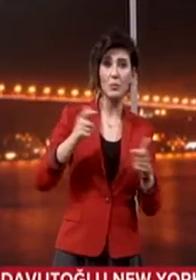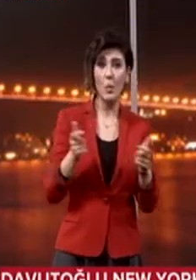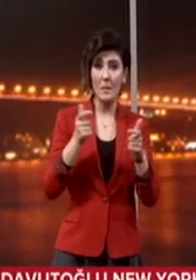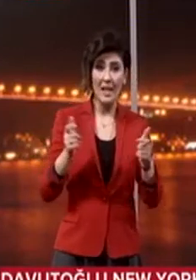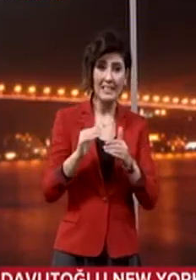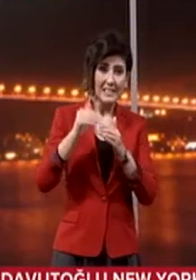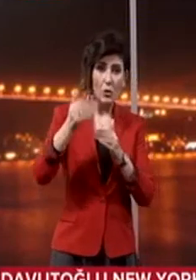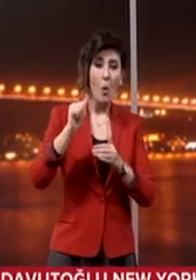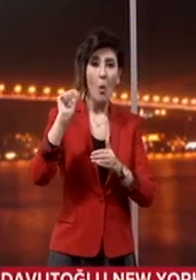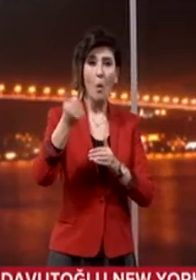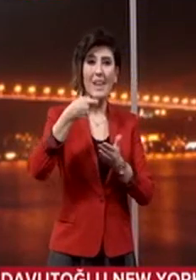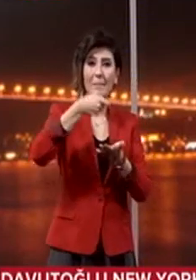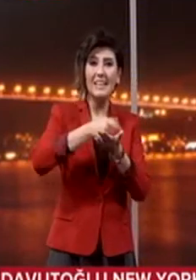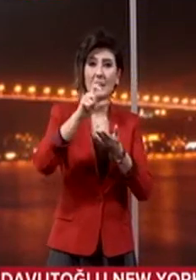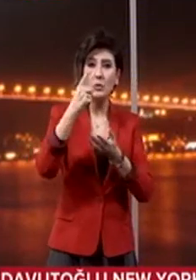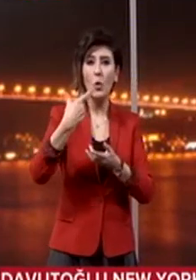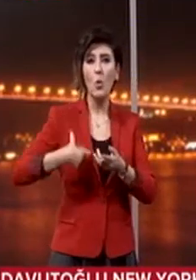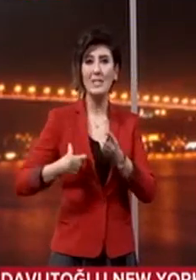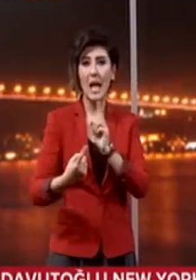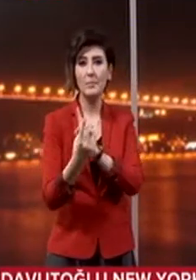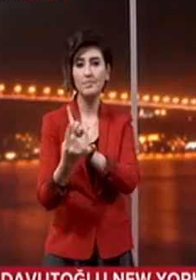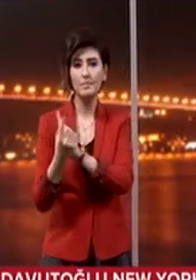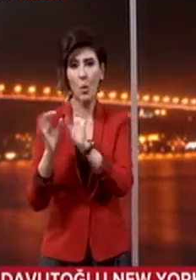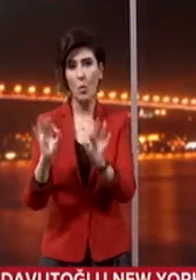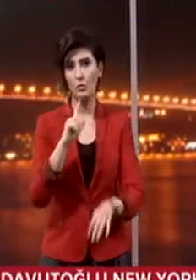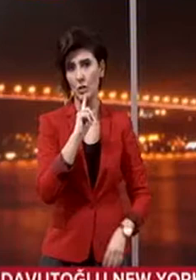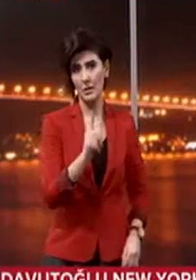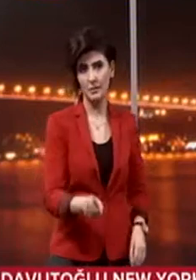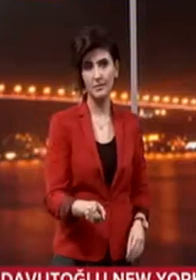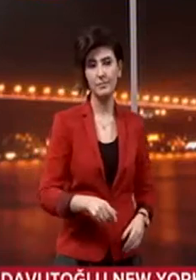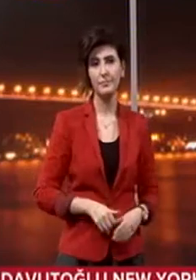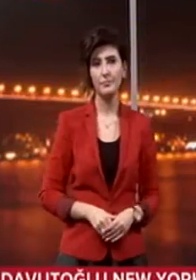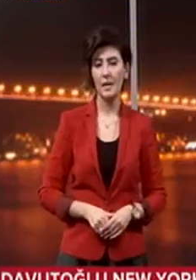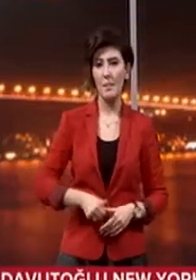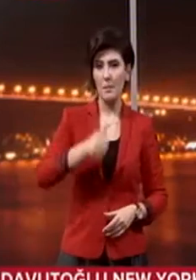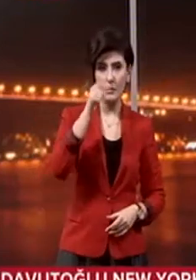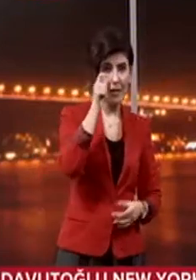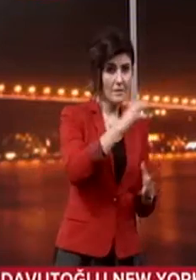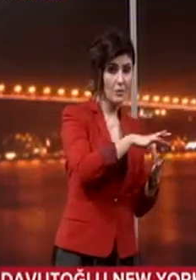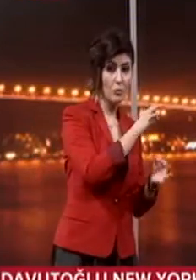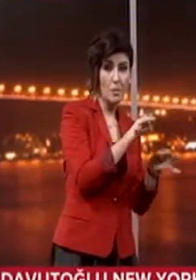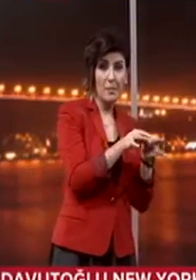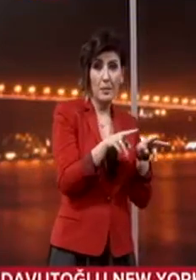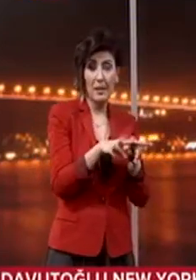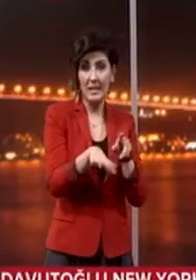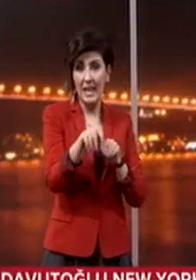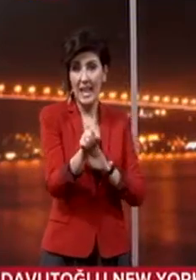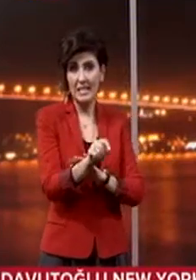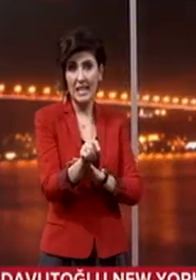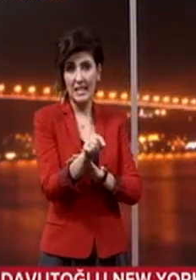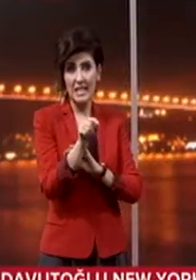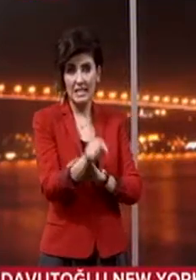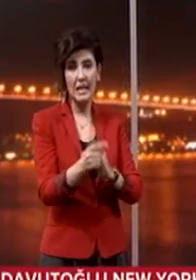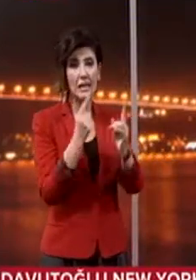dışında önemli yatırımcılarla özel görüşmeler de gerçekleştirecek. Başbakan Davutoğlu, Birleşmiş Milletler